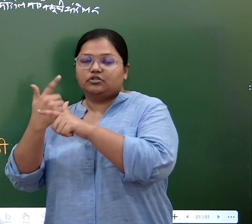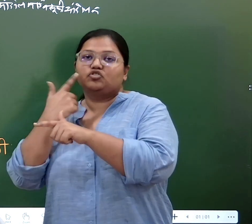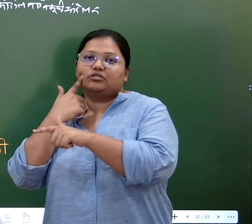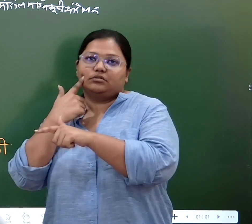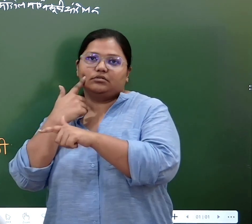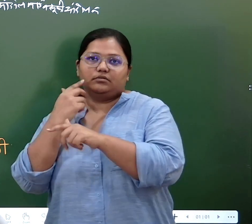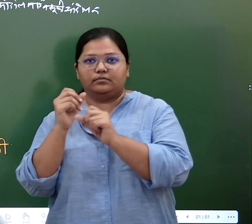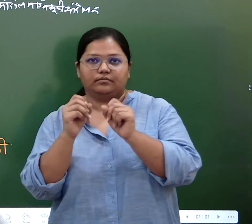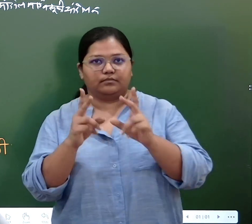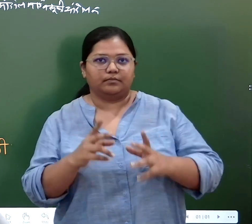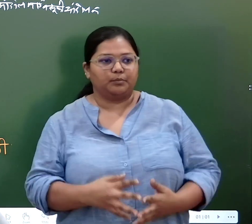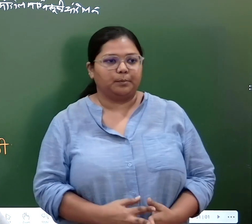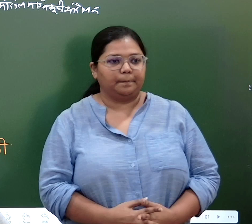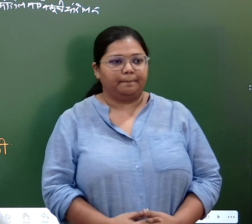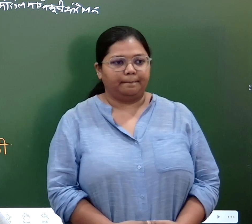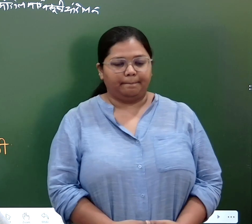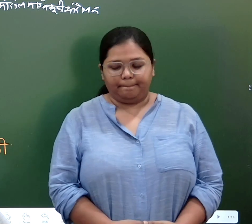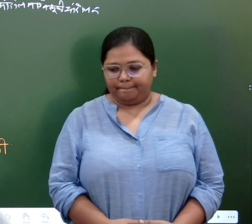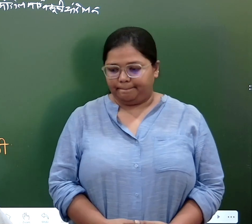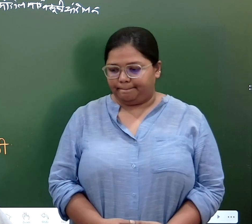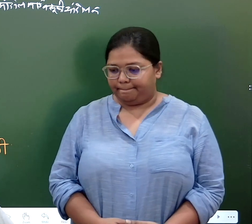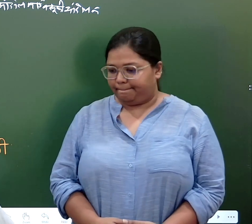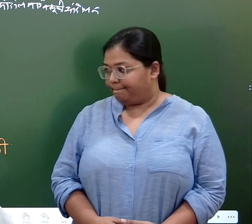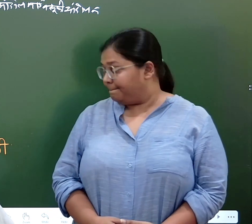कैसे, ठीक है, चलो जानते हैं।